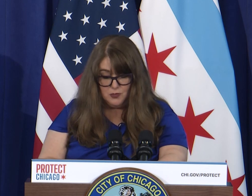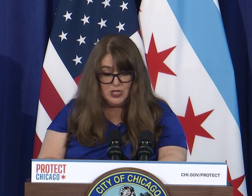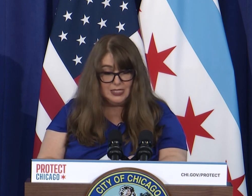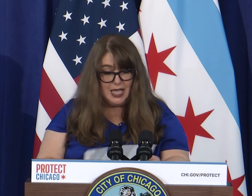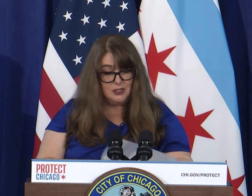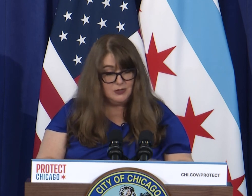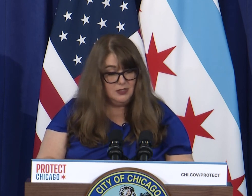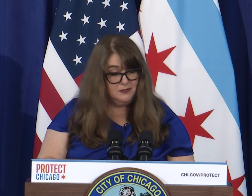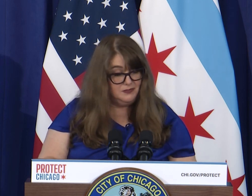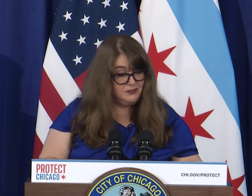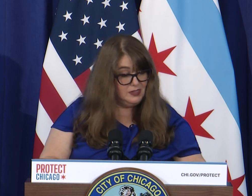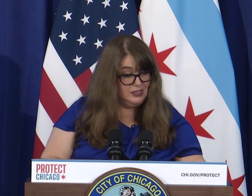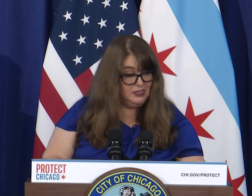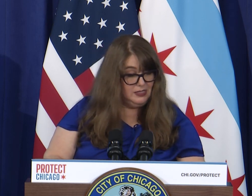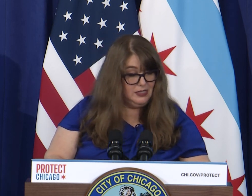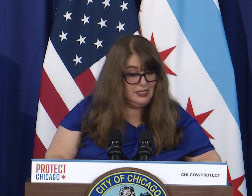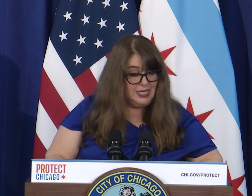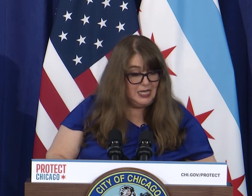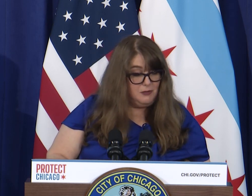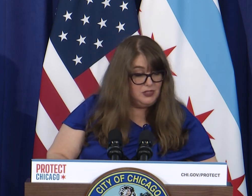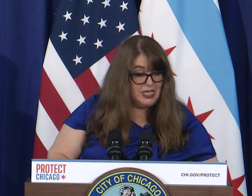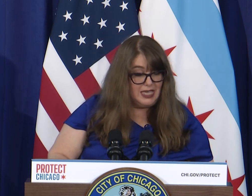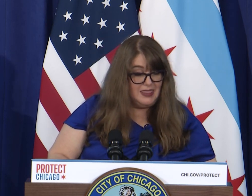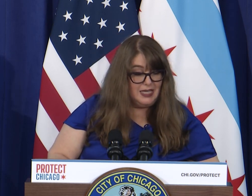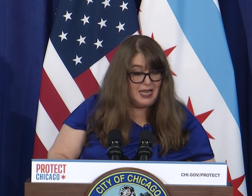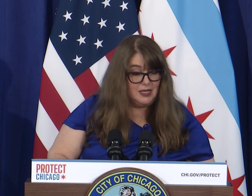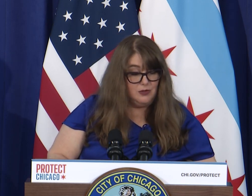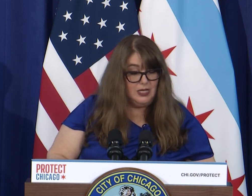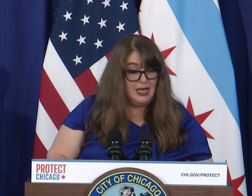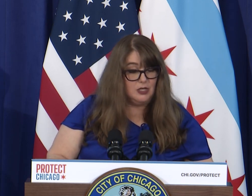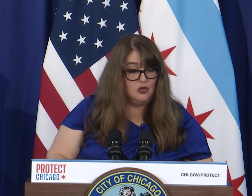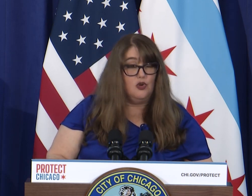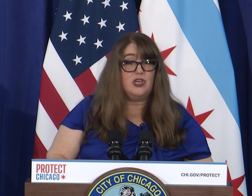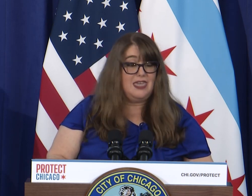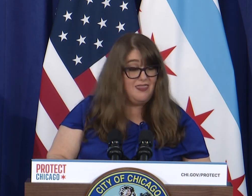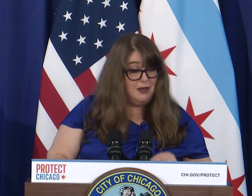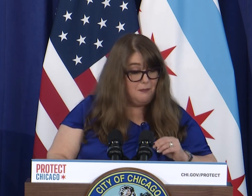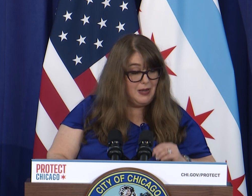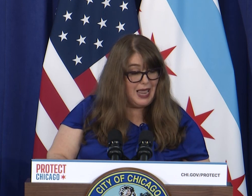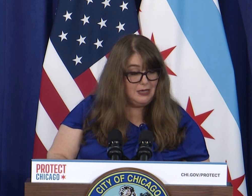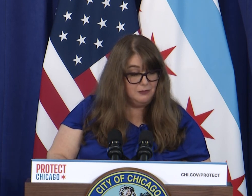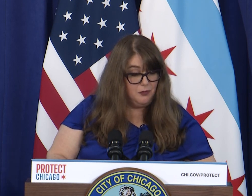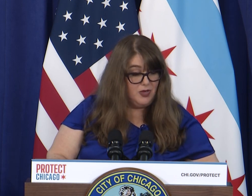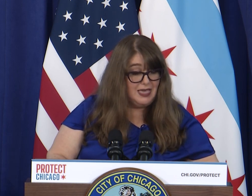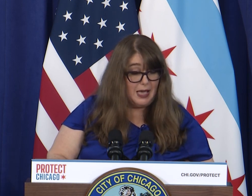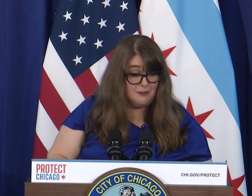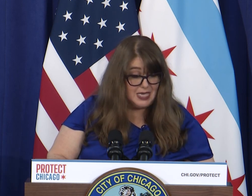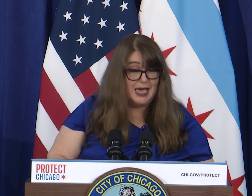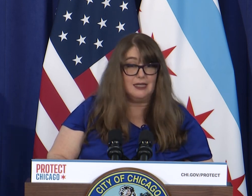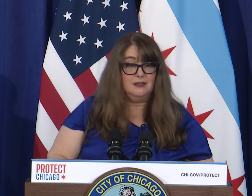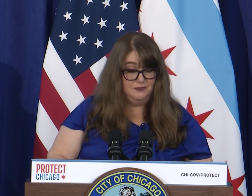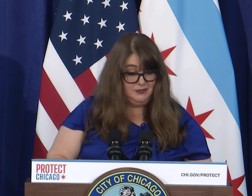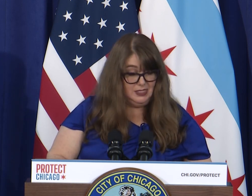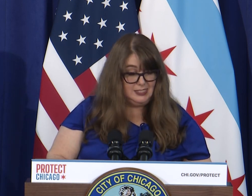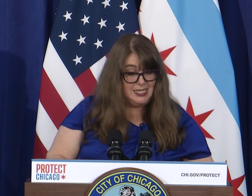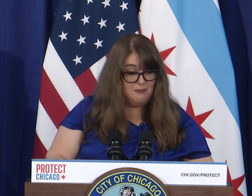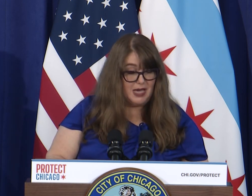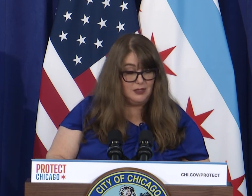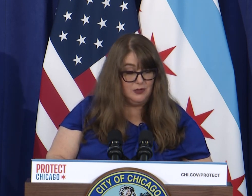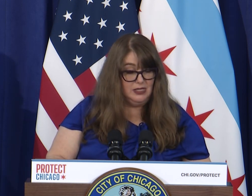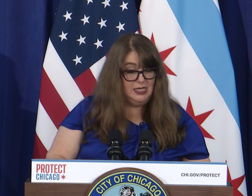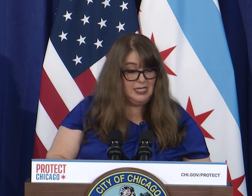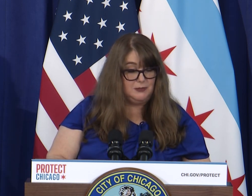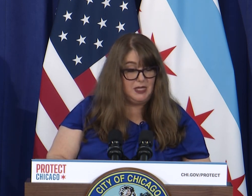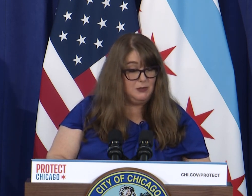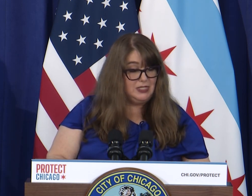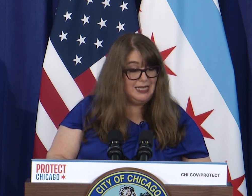líderes comunitarios. Queremos que quede claro que la cronología del plan puede cambiar. Sin